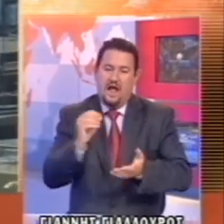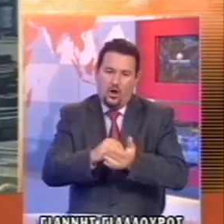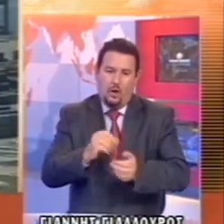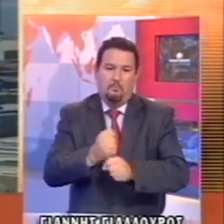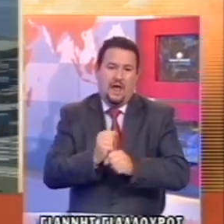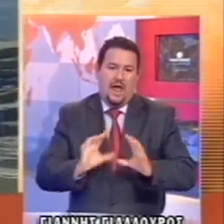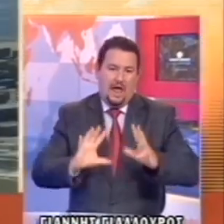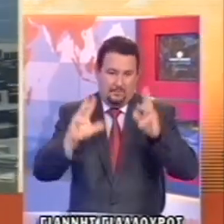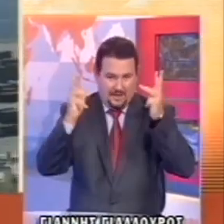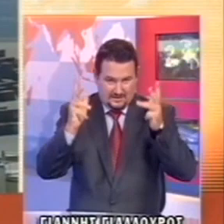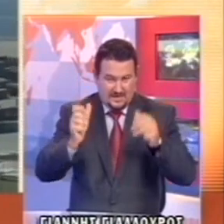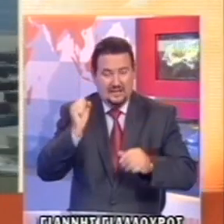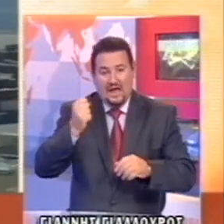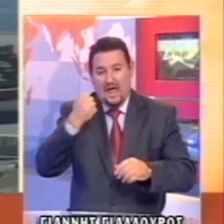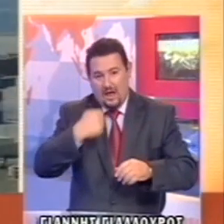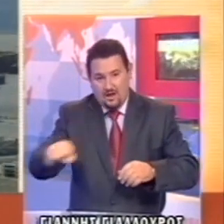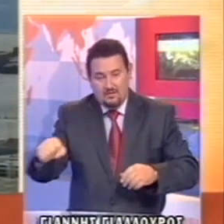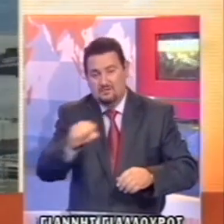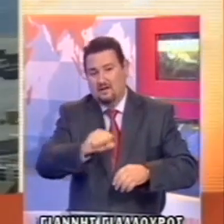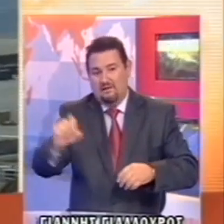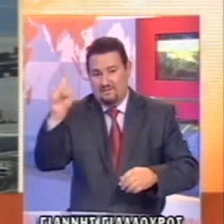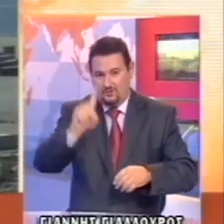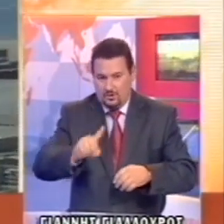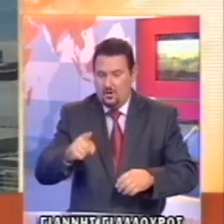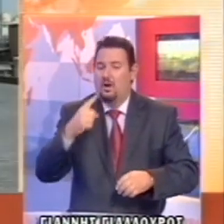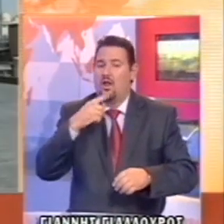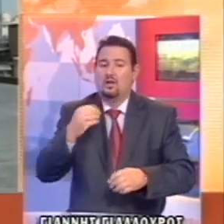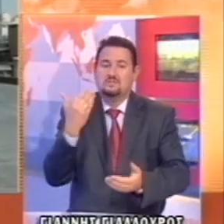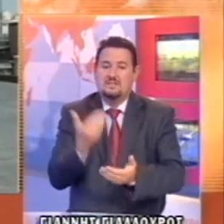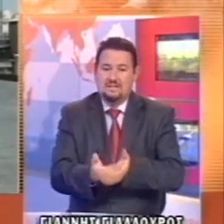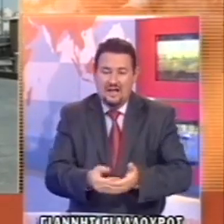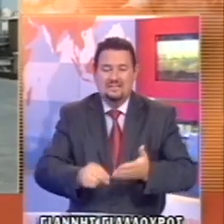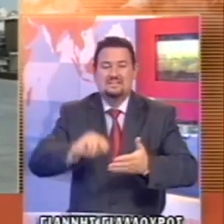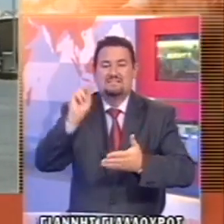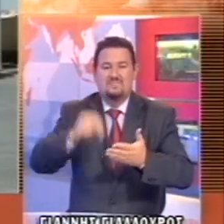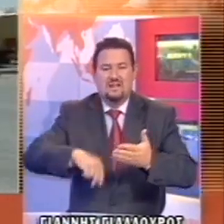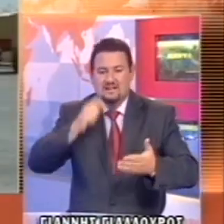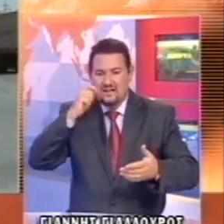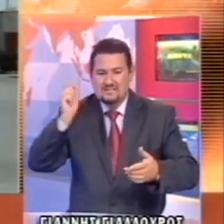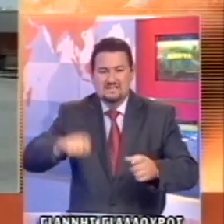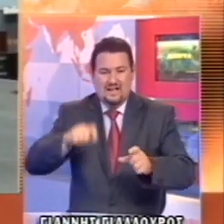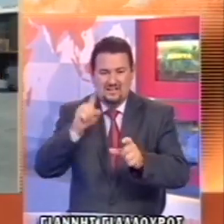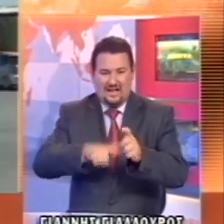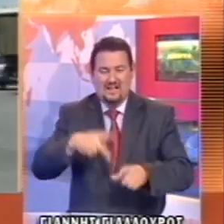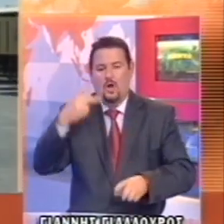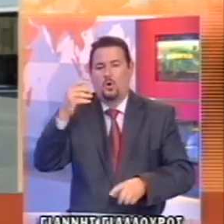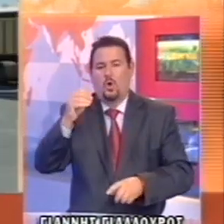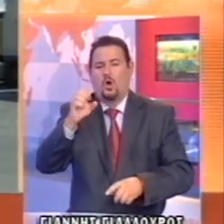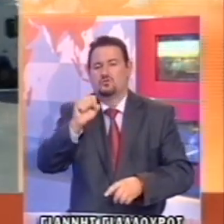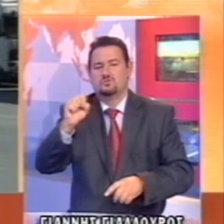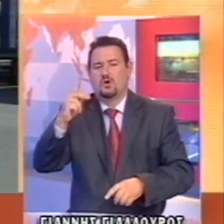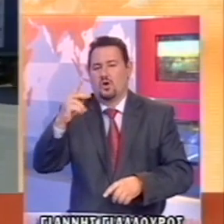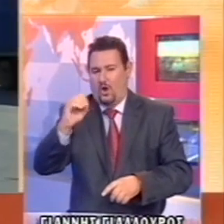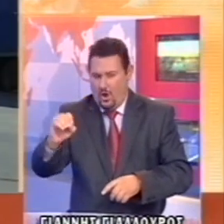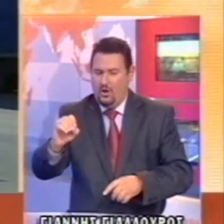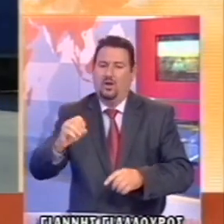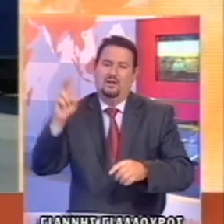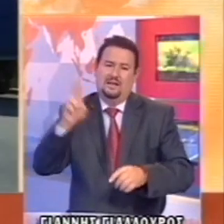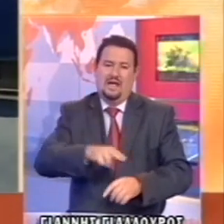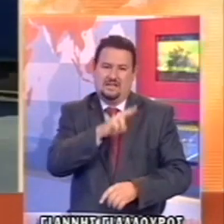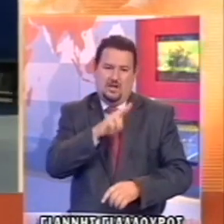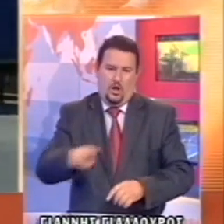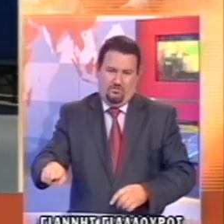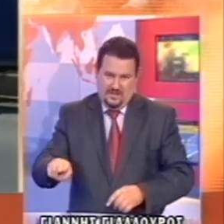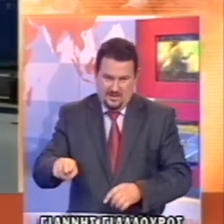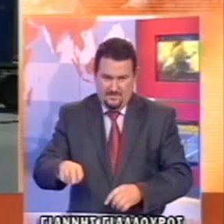αποχή από την εργασία το Σαββατοκύριακο, ζητώντας ακύρωση της σύμβασης με την κινέζικη εταιρεία Costco για την εκμετάλλευση του σταθμού